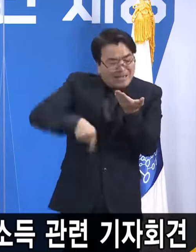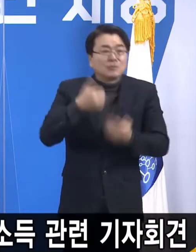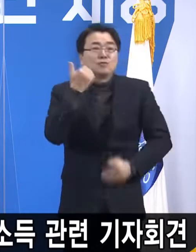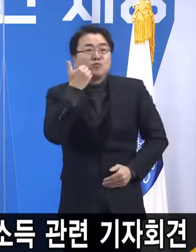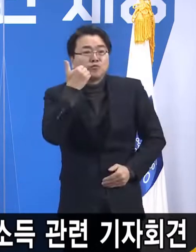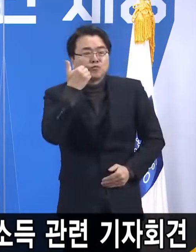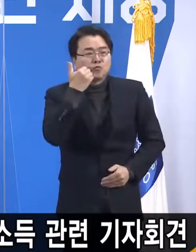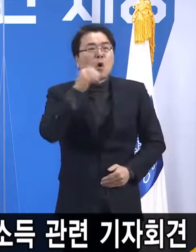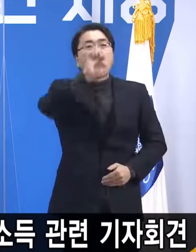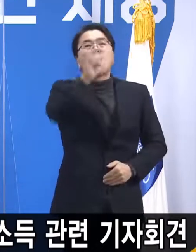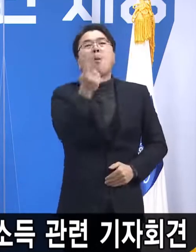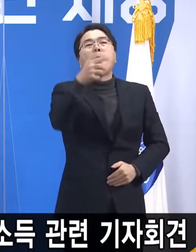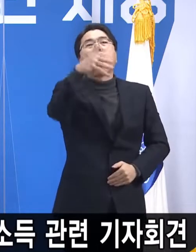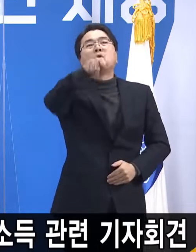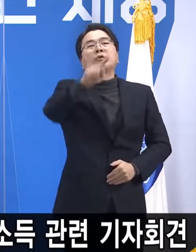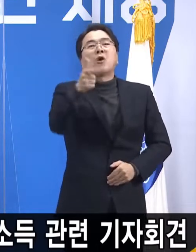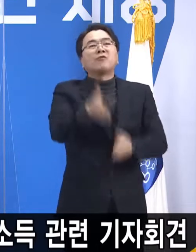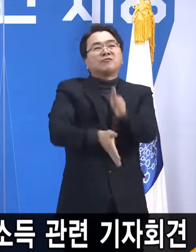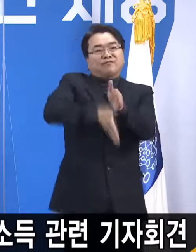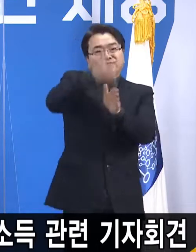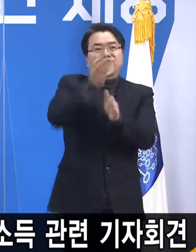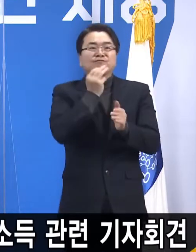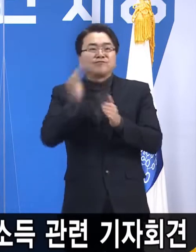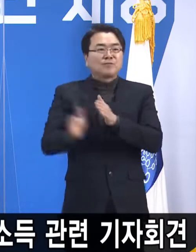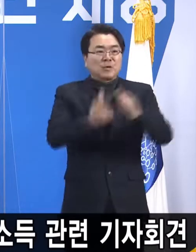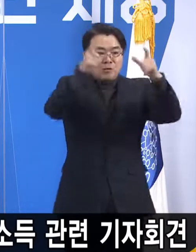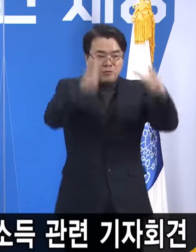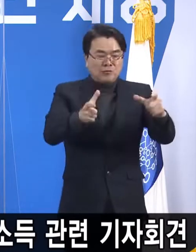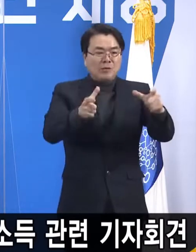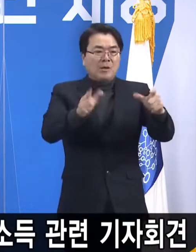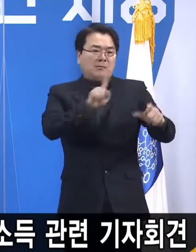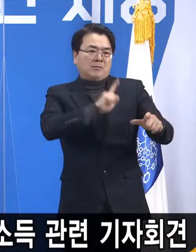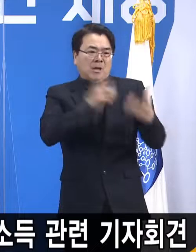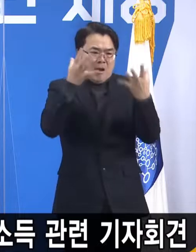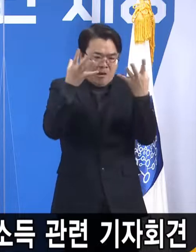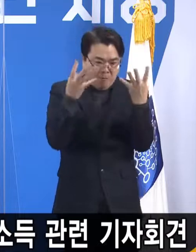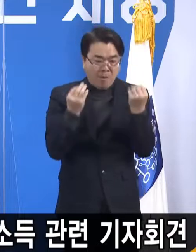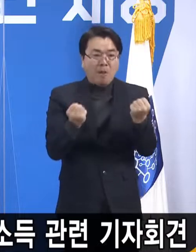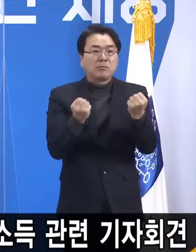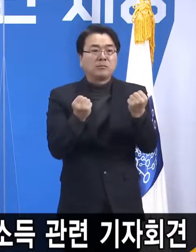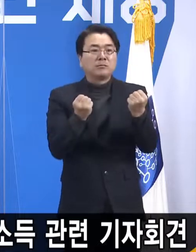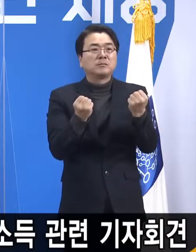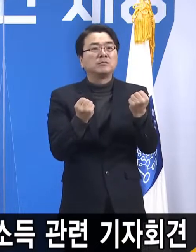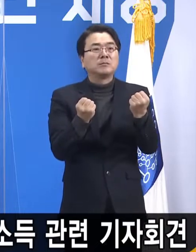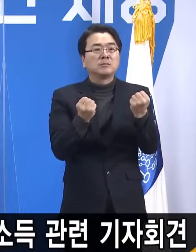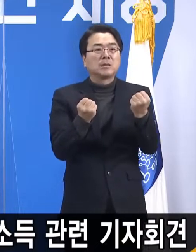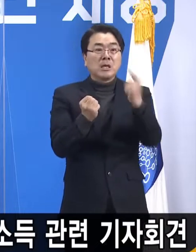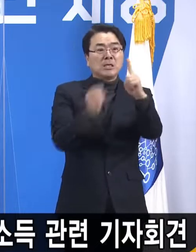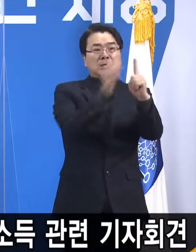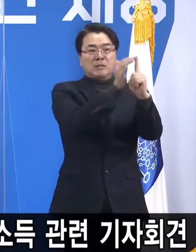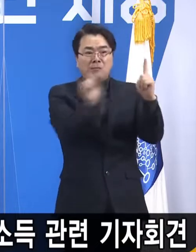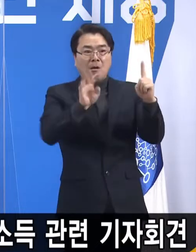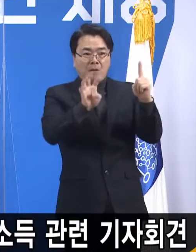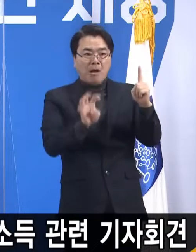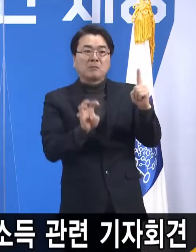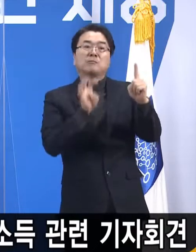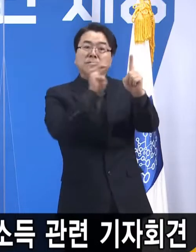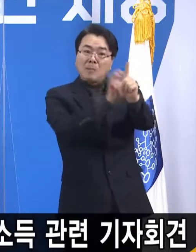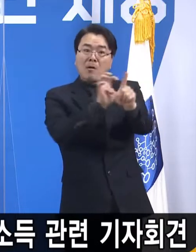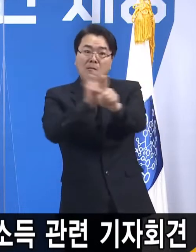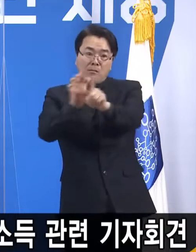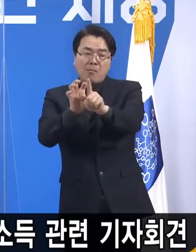속하는 포천시가 경기도 내 시군 중에서 가장 많은 주민 1인당 40만